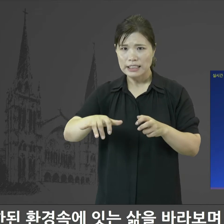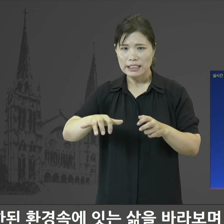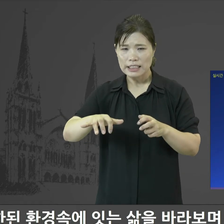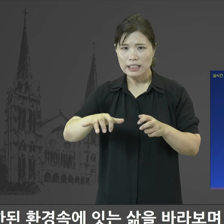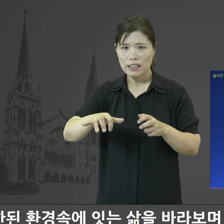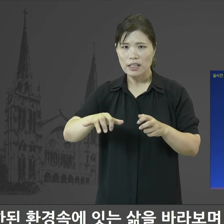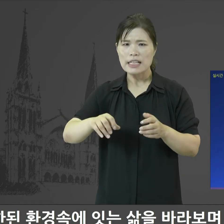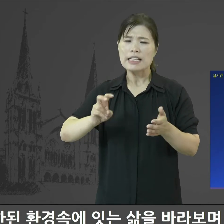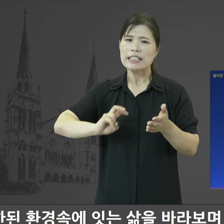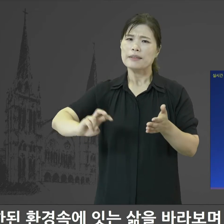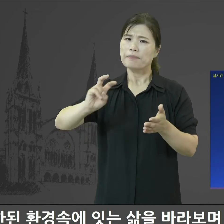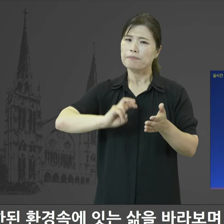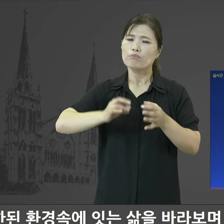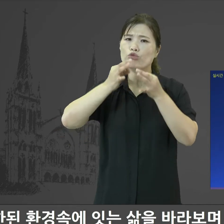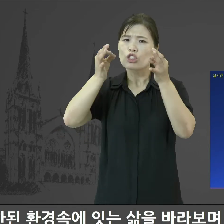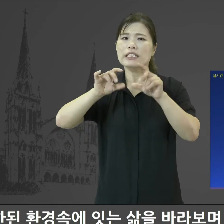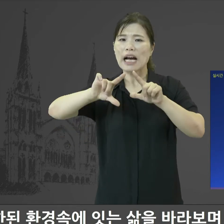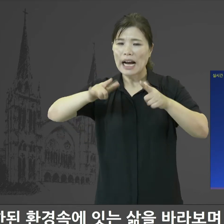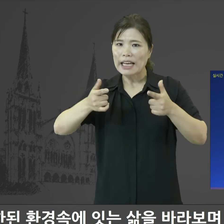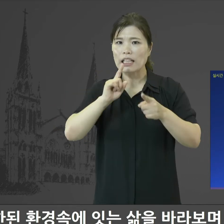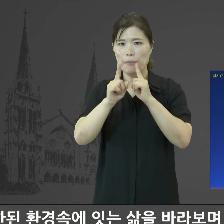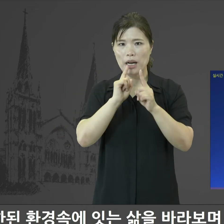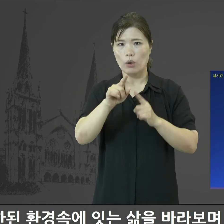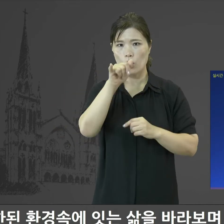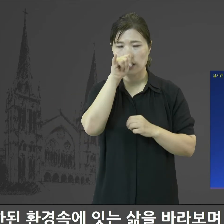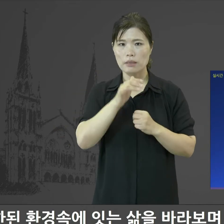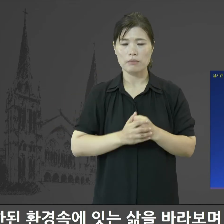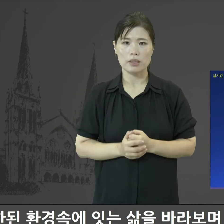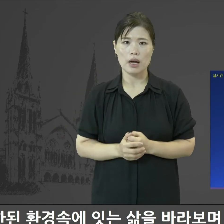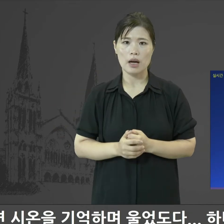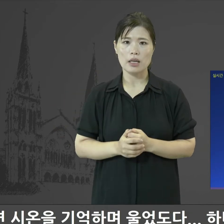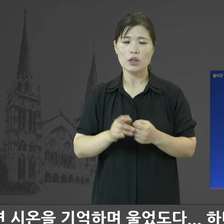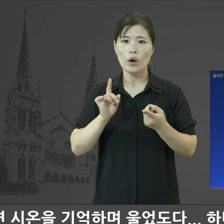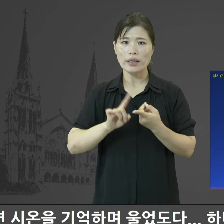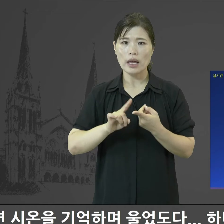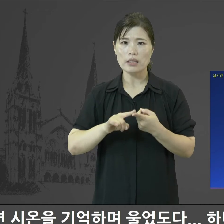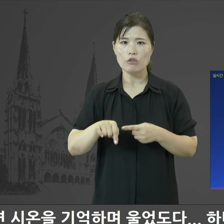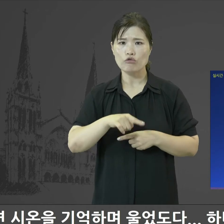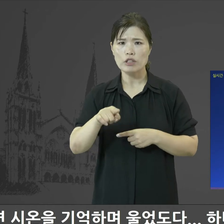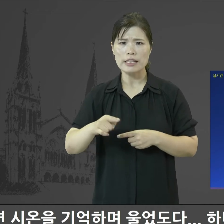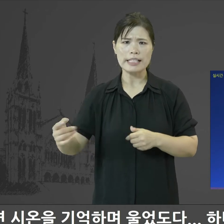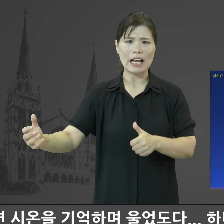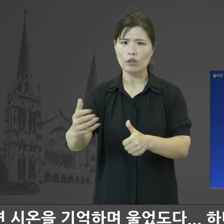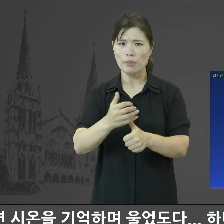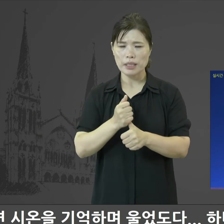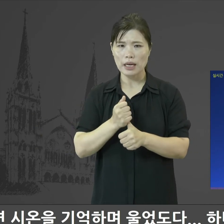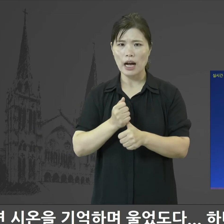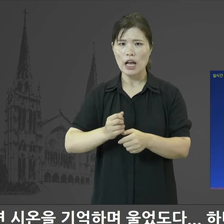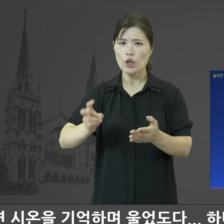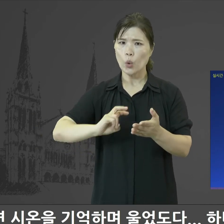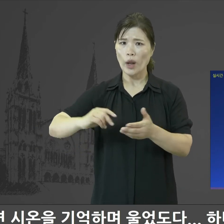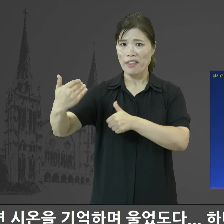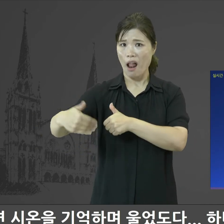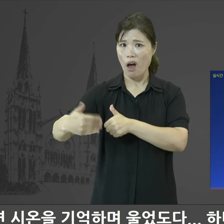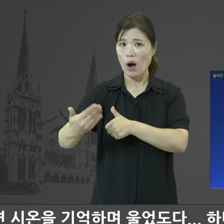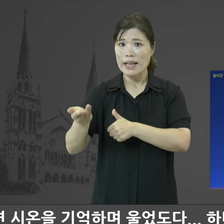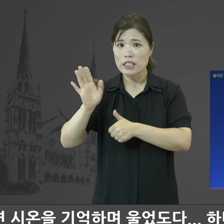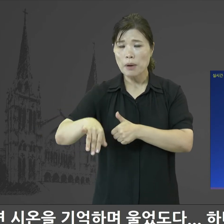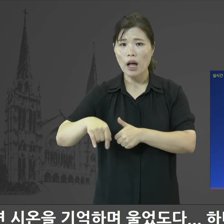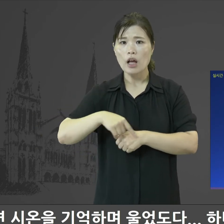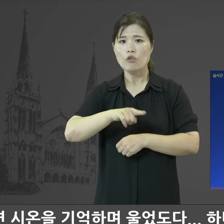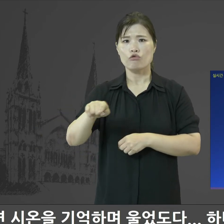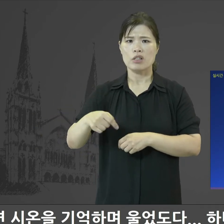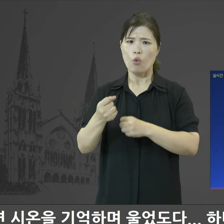않겠다는 각오를 나타낸 것이죠. 이는 우리를 사로잡은 자가 거기서 우리에게 노래를 청하며 우리를 황폐하게 한 자가